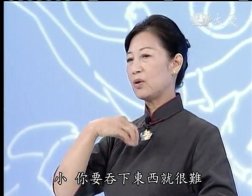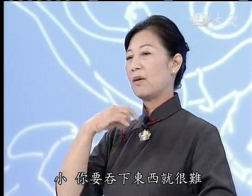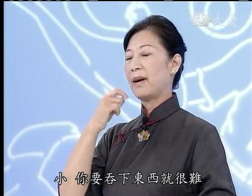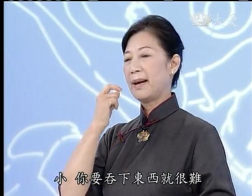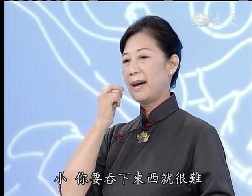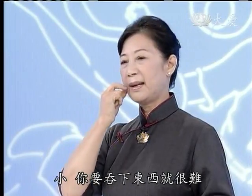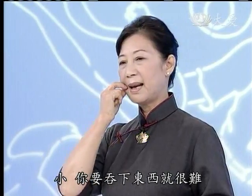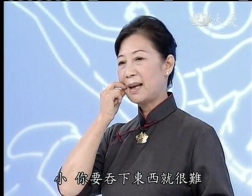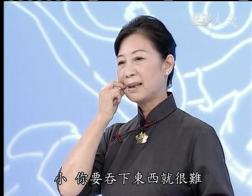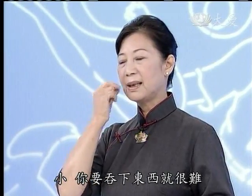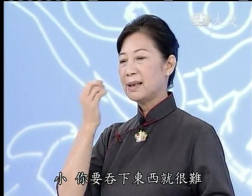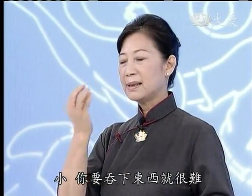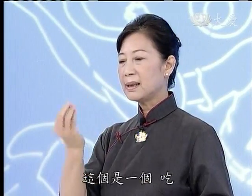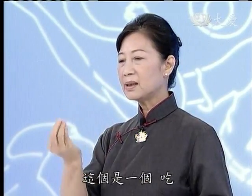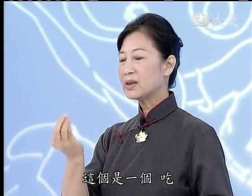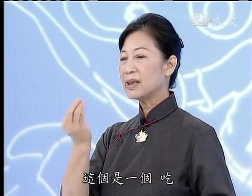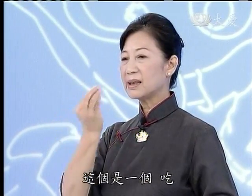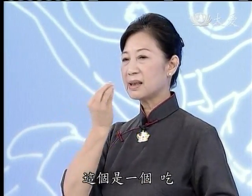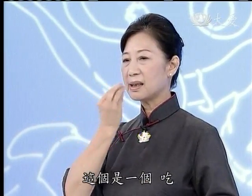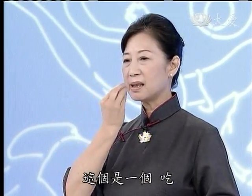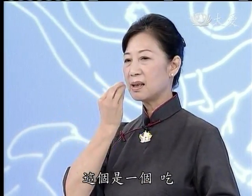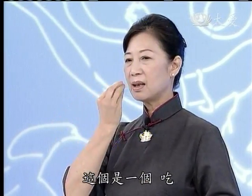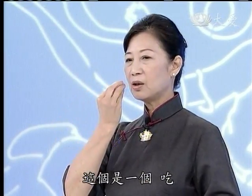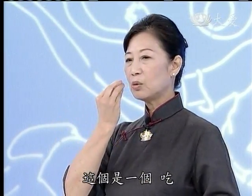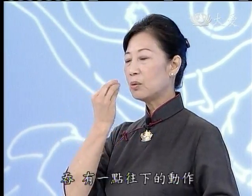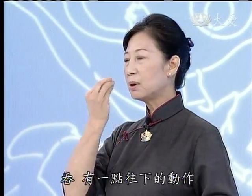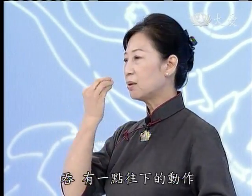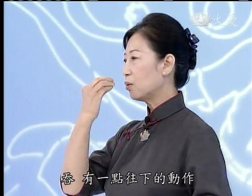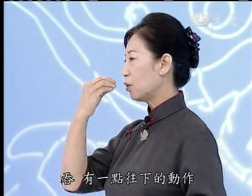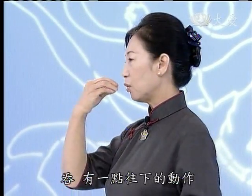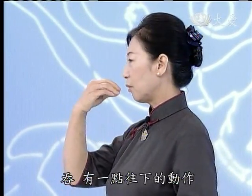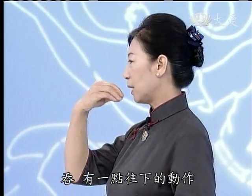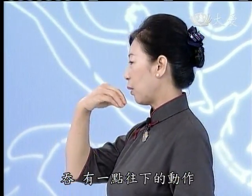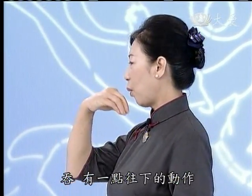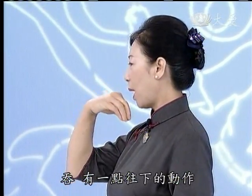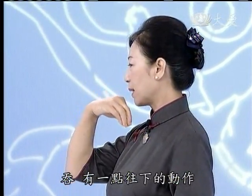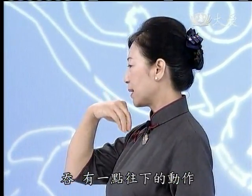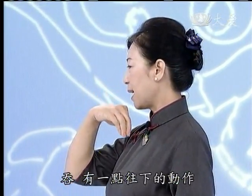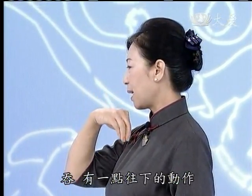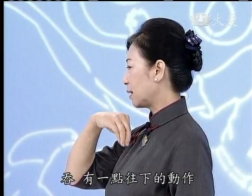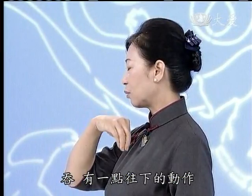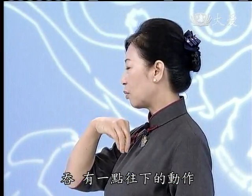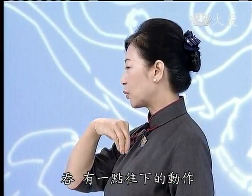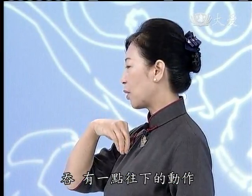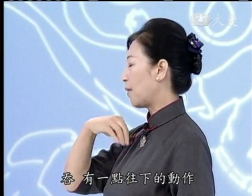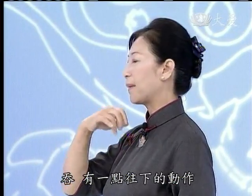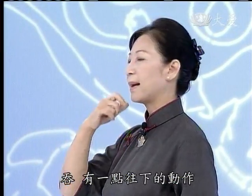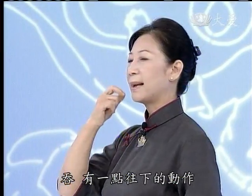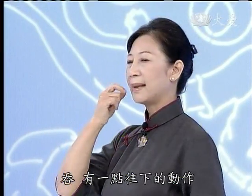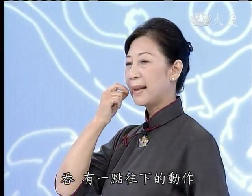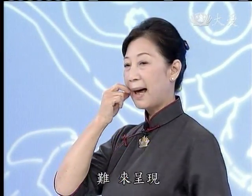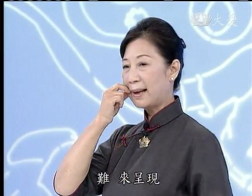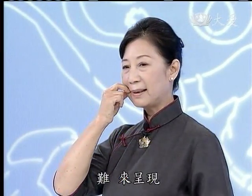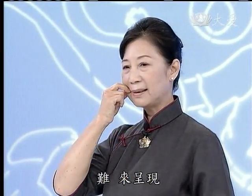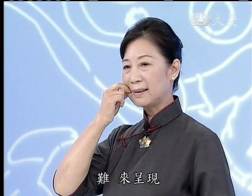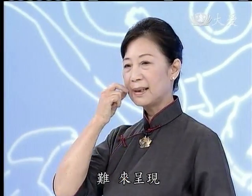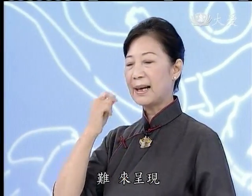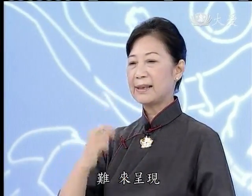就很难，这个是一个吃吞有一点往下的动作，难来